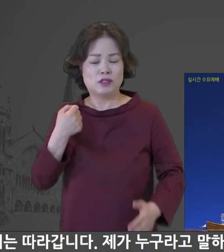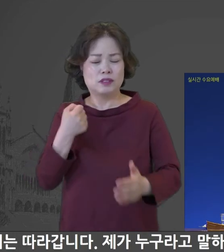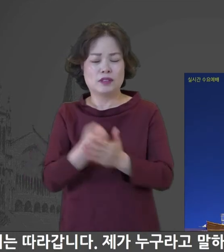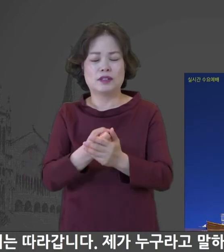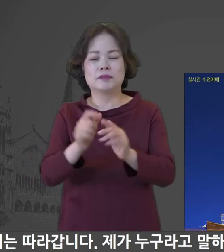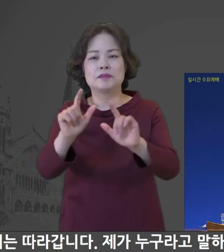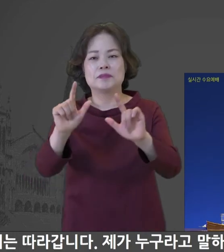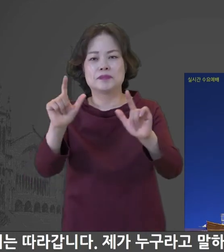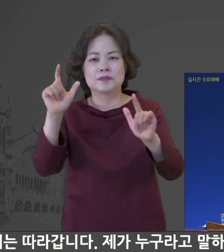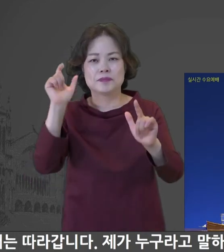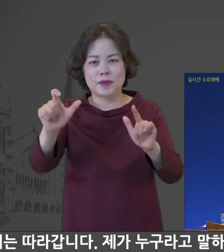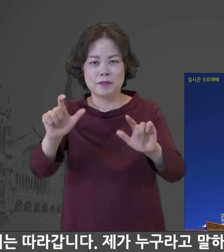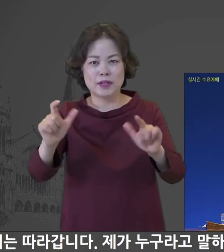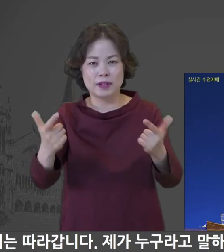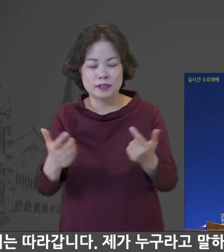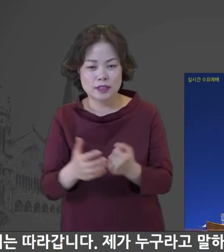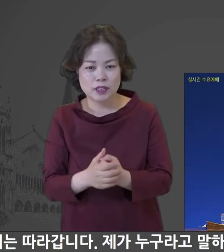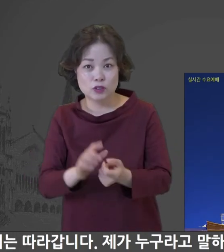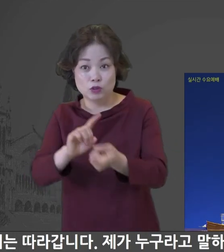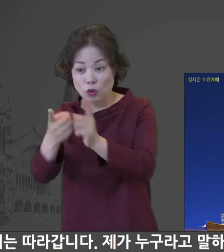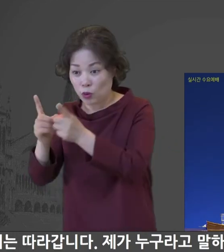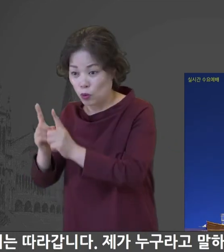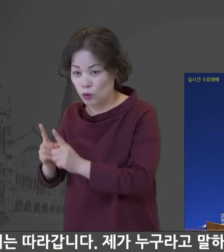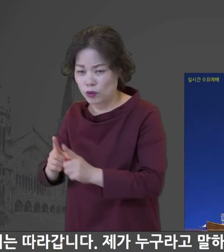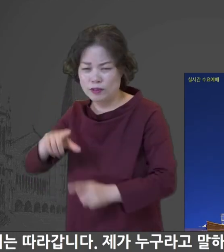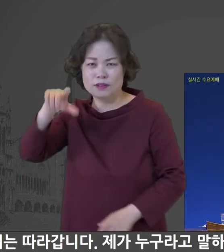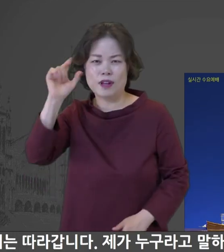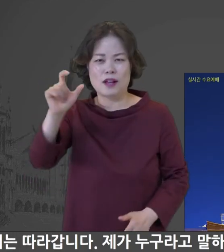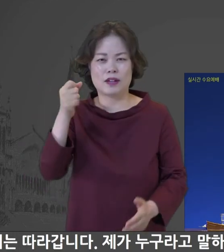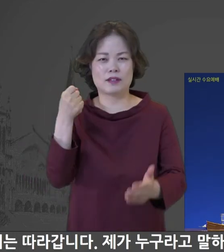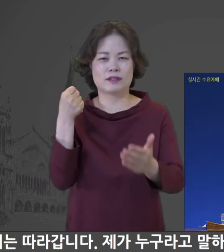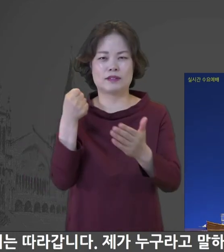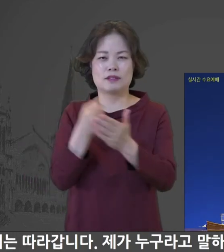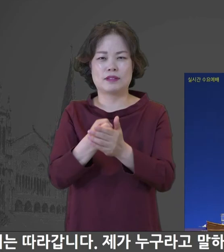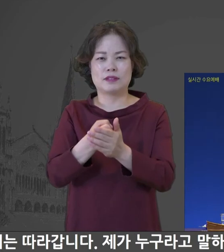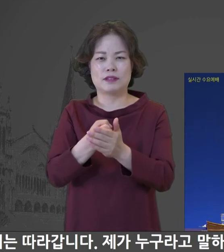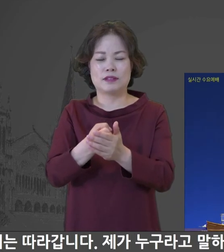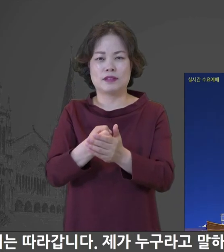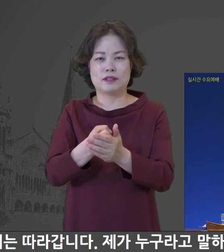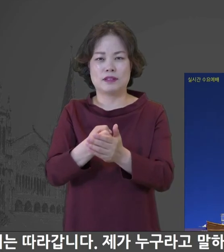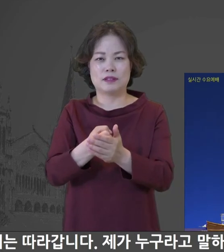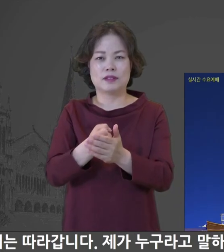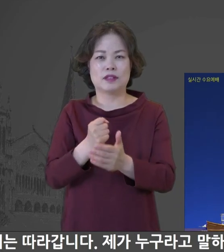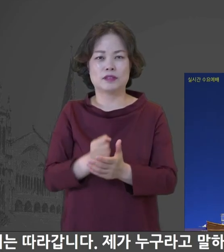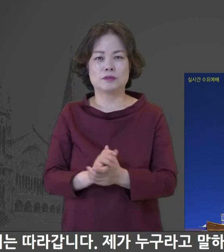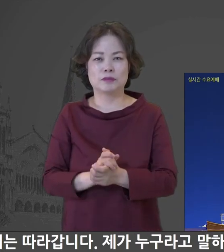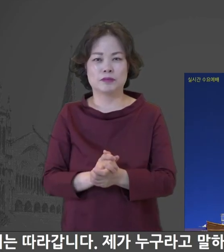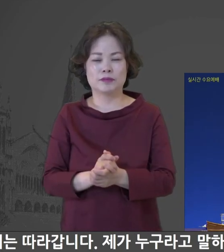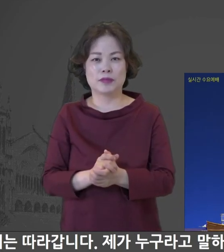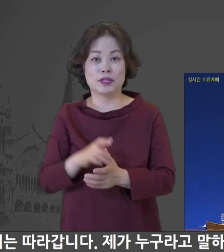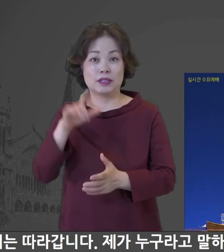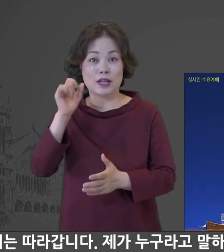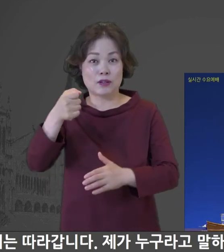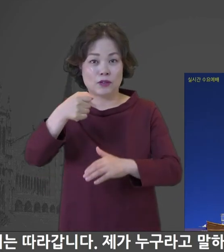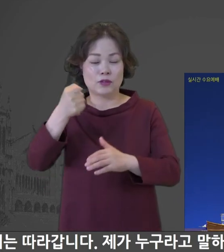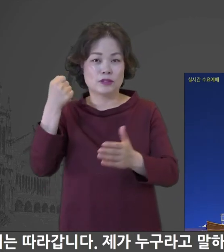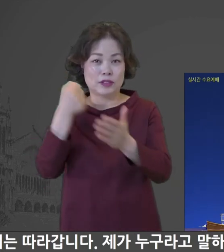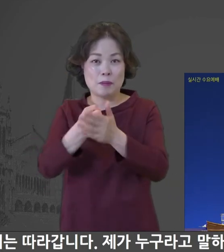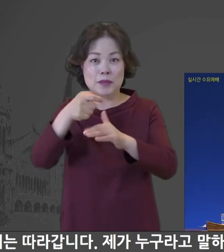아니라 여러분 우리 서로 왜 저 사람은 강하고 담대하소서가 안 할까 하지 말고 우리 강하고